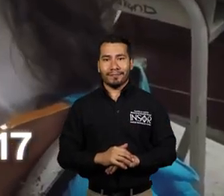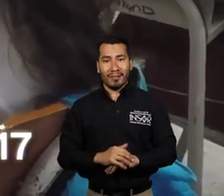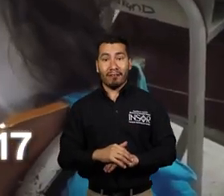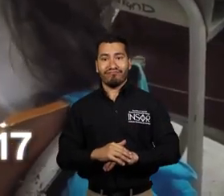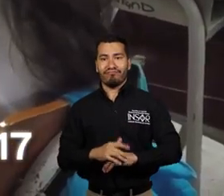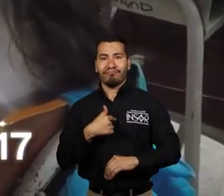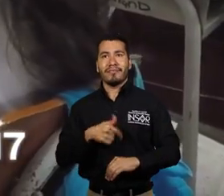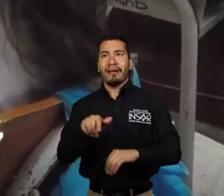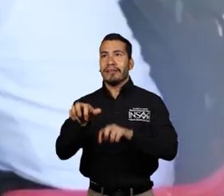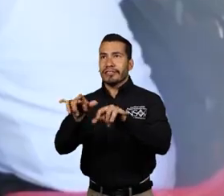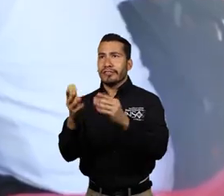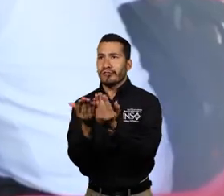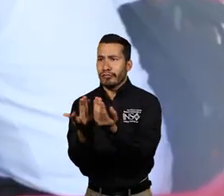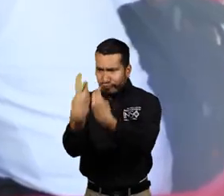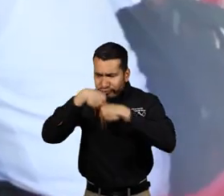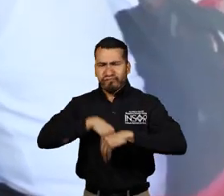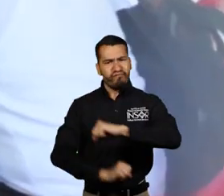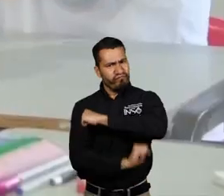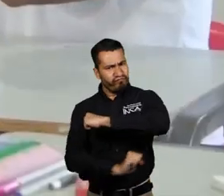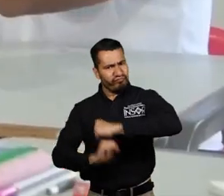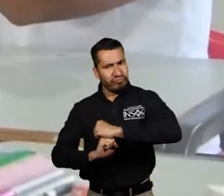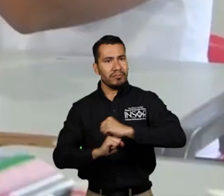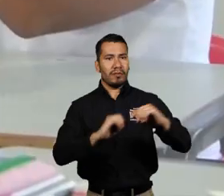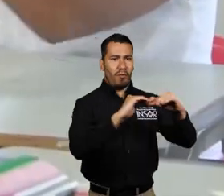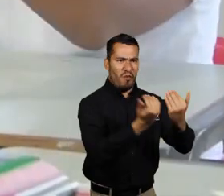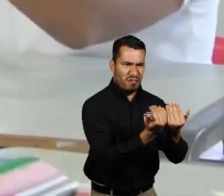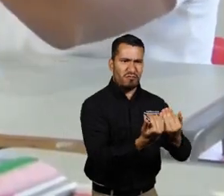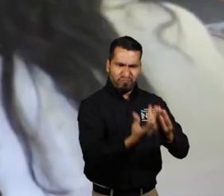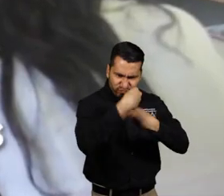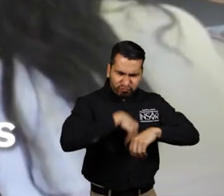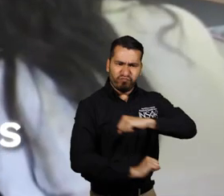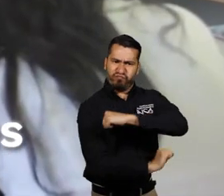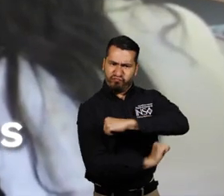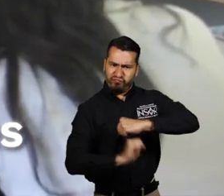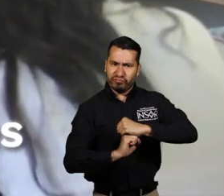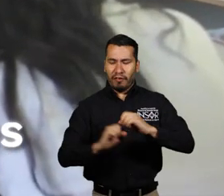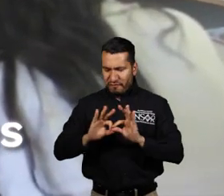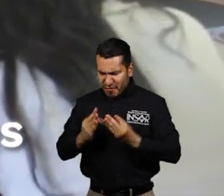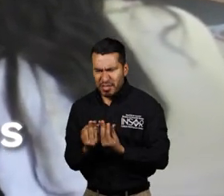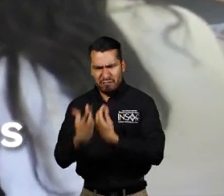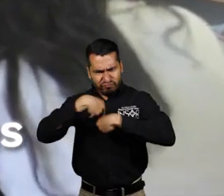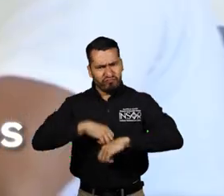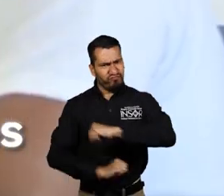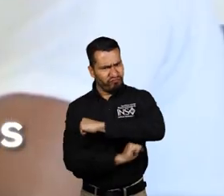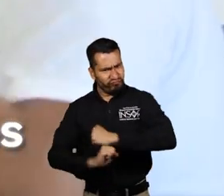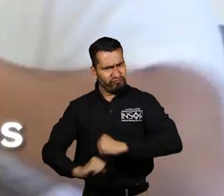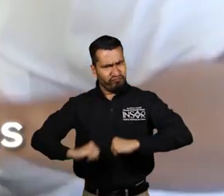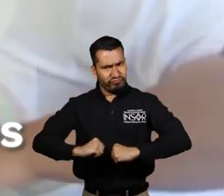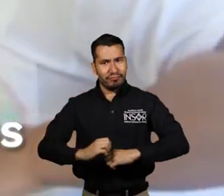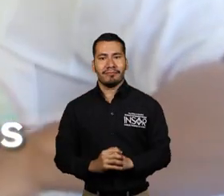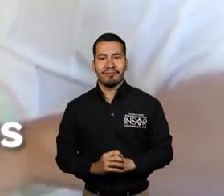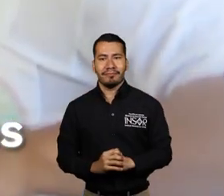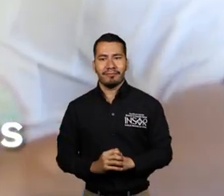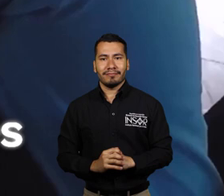2017 en condiciones de calidad pertinencia y equidad fortalecimiento de las capacidades de las entidades territoriales y de